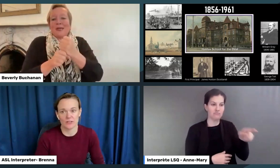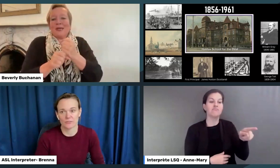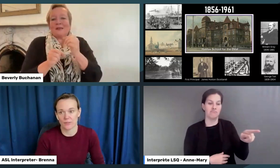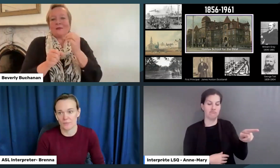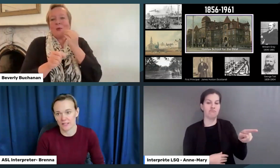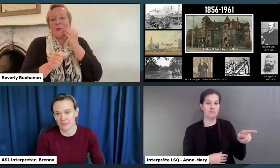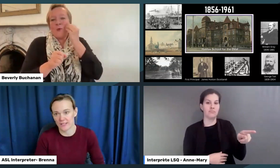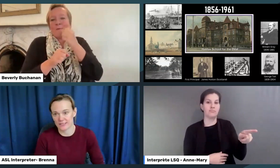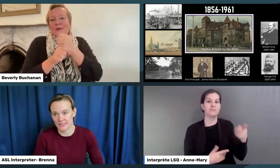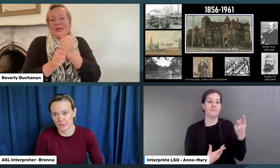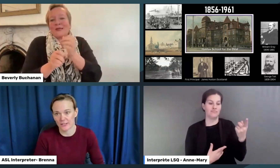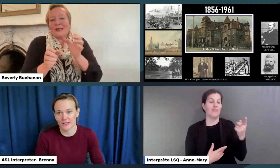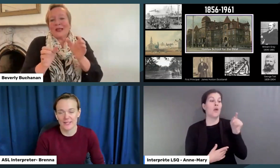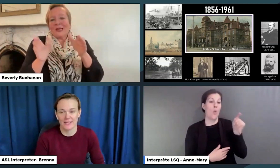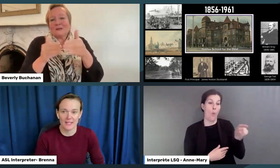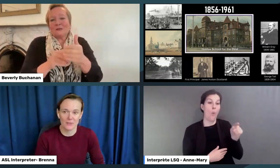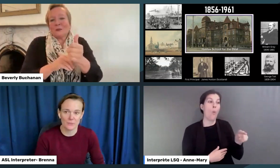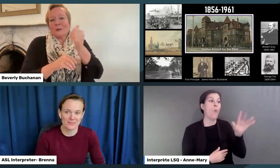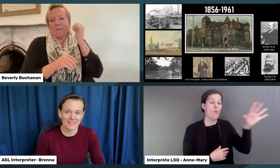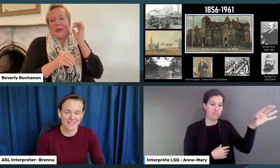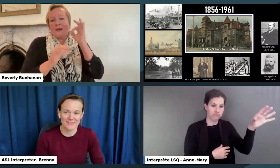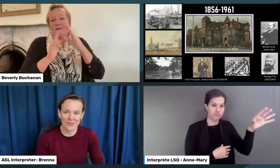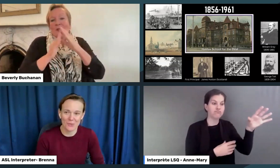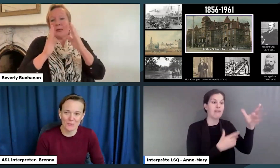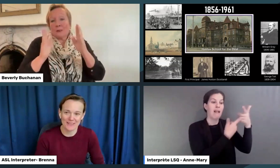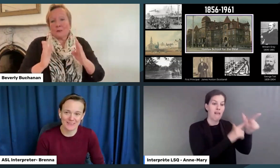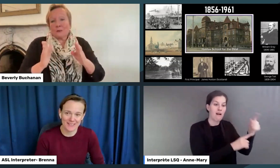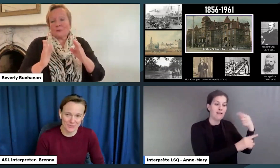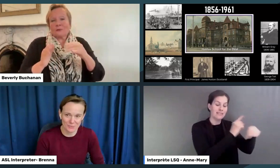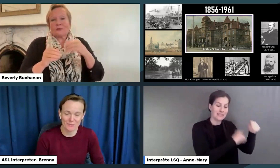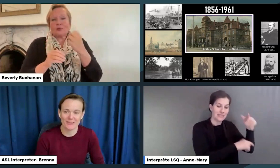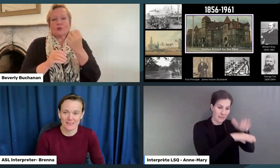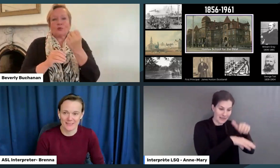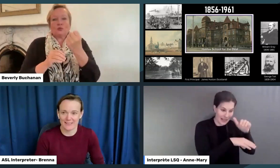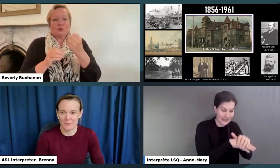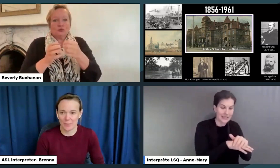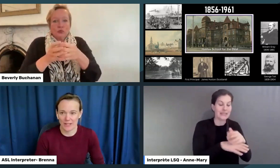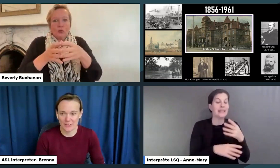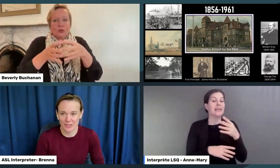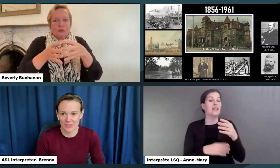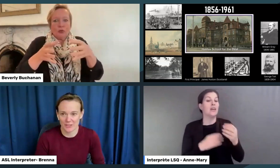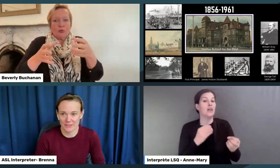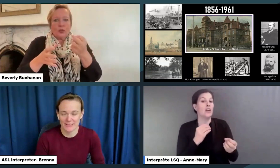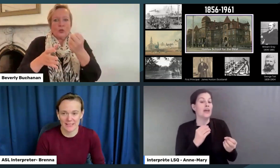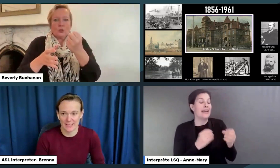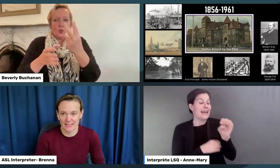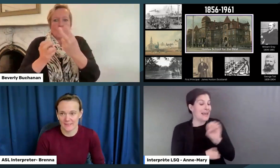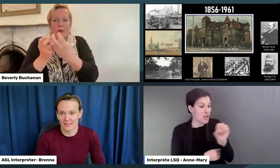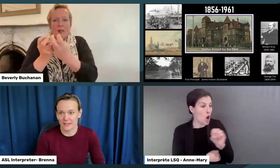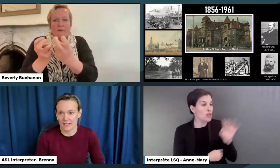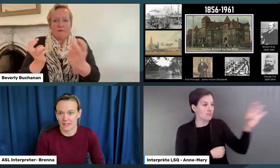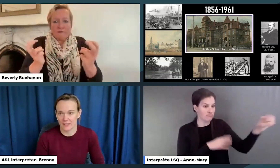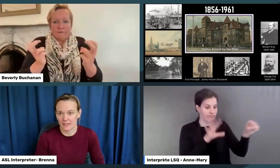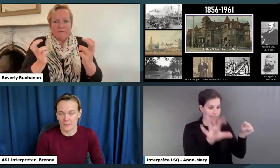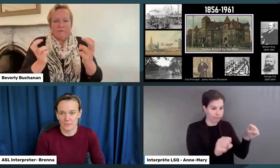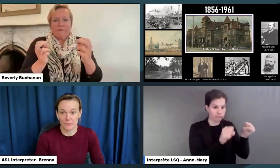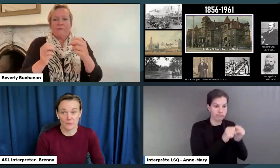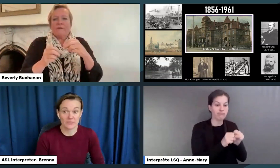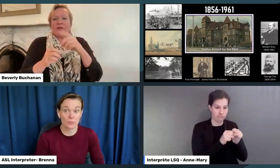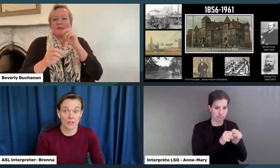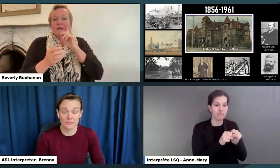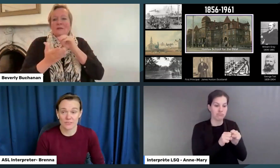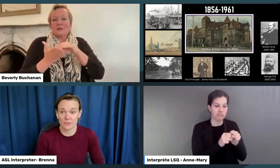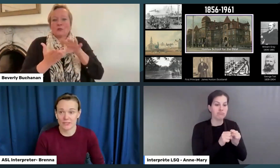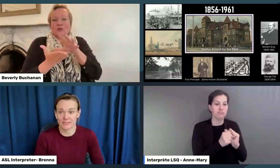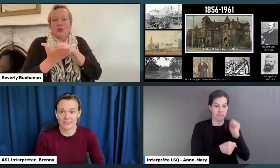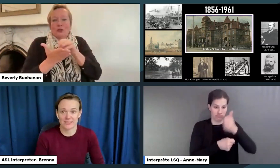du proprio et les autres enfants sourds de Halifax. C'était une sorte de salle de classe de